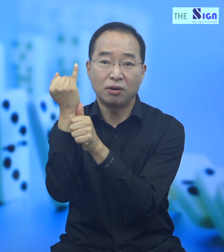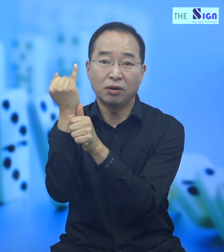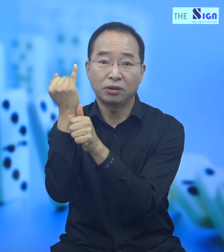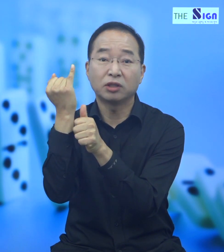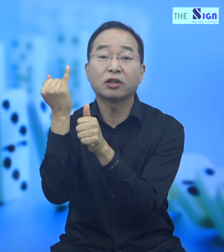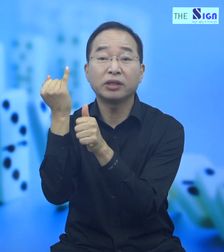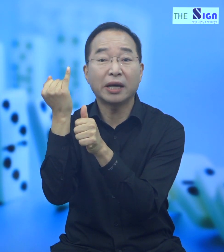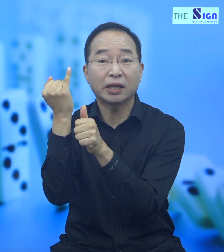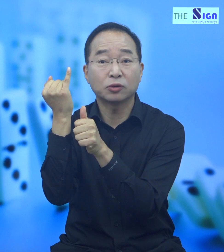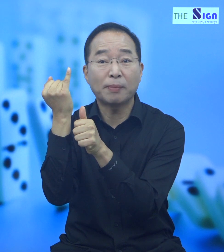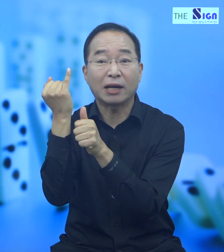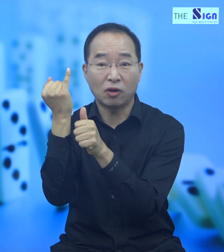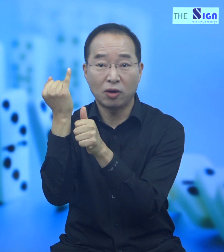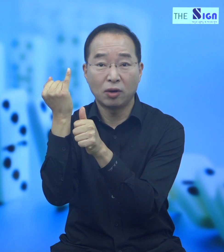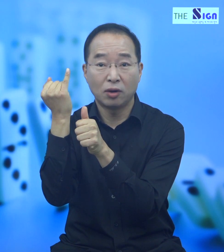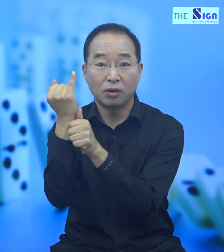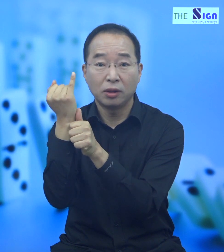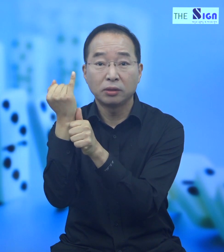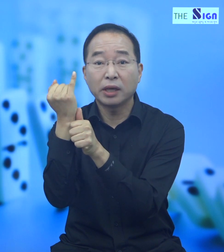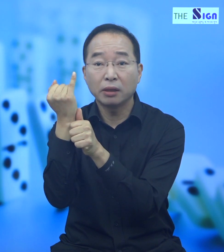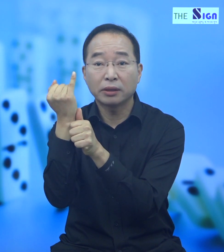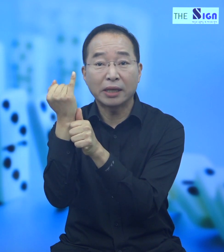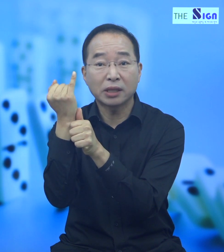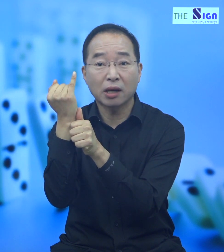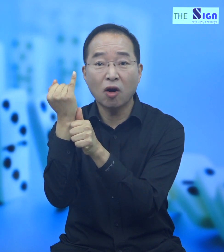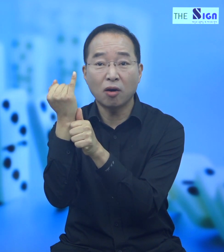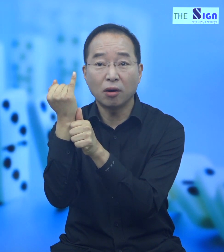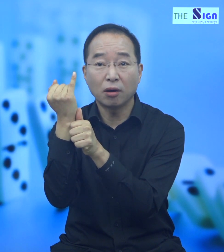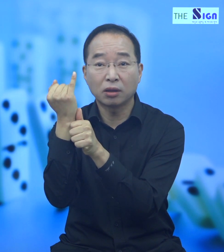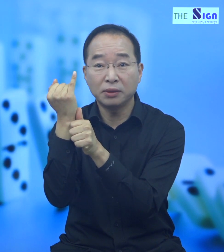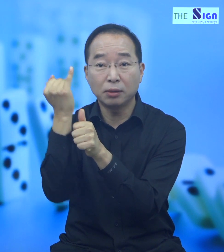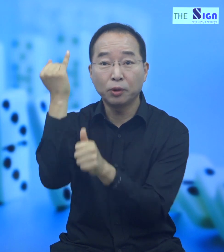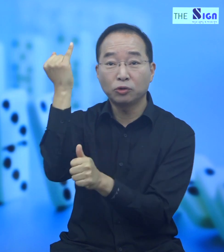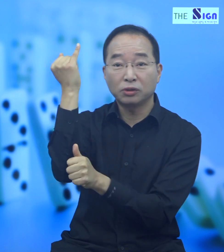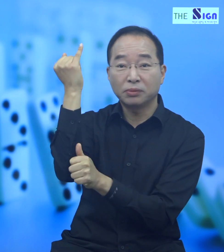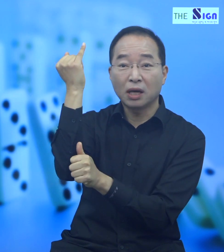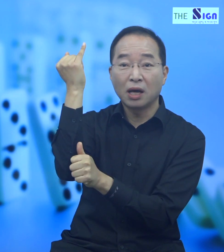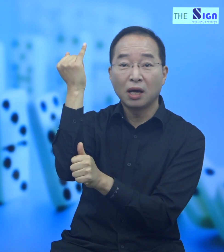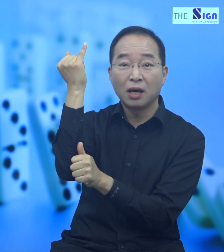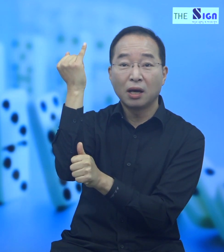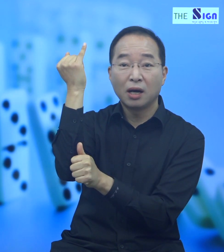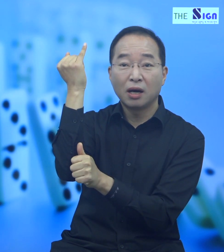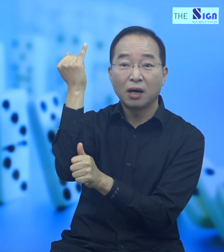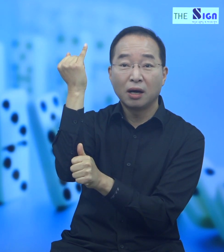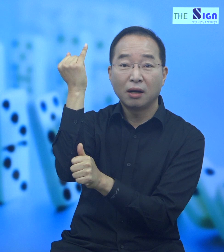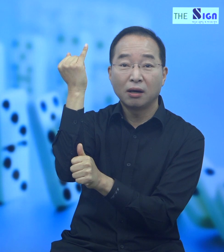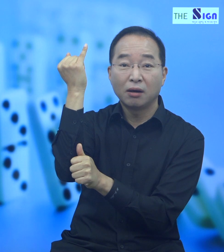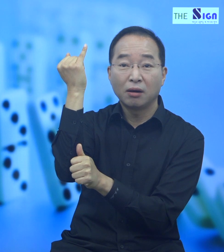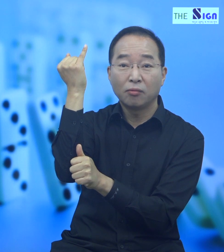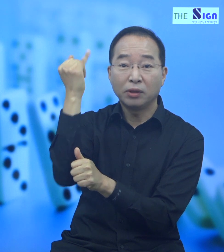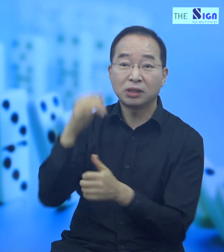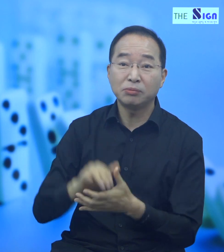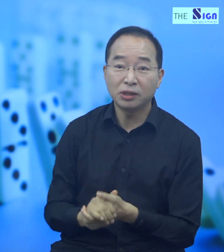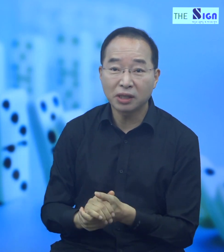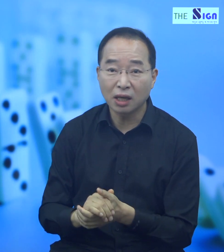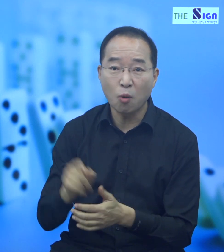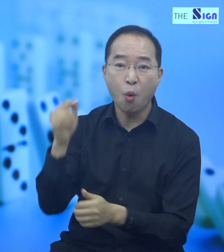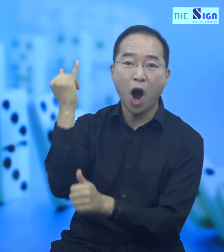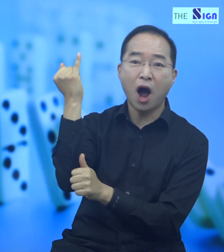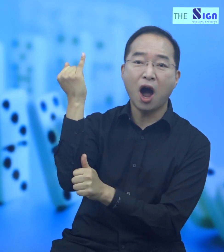여성이 나이가 좀 많아. 근데 나이 차이가 커. 그럼 이런 표현도 씁니다. 뭐 10년 이상이야.